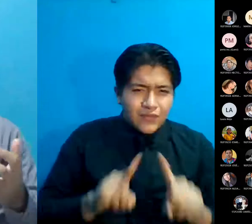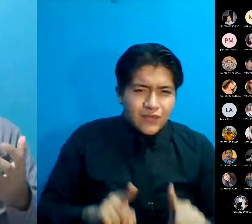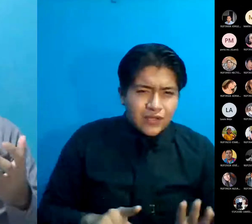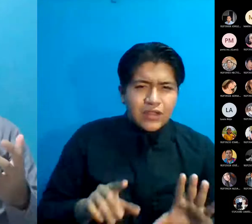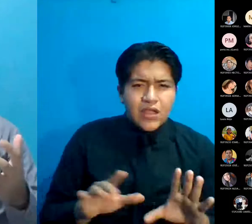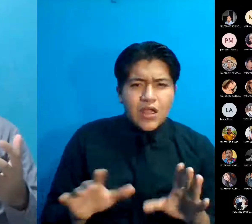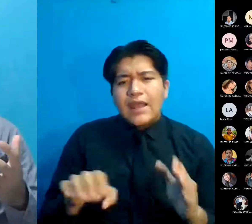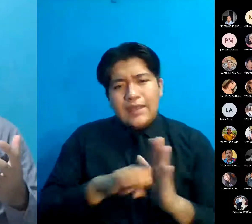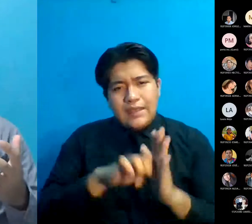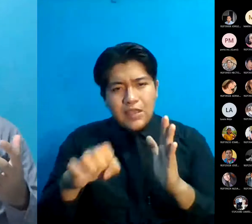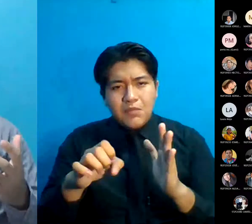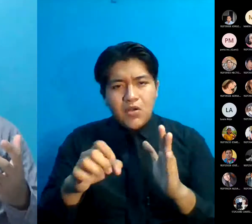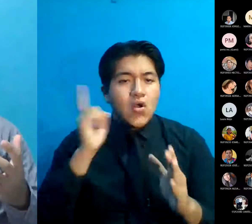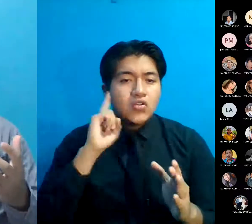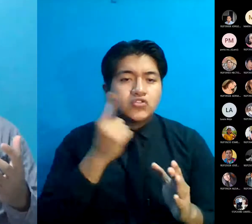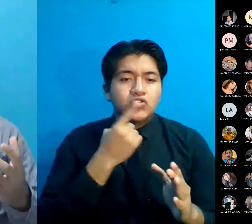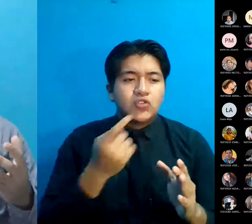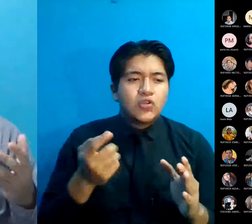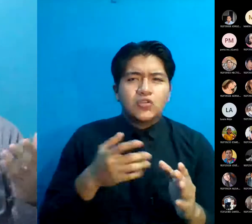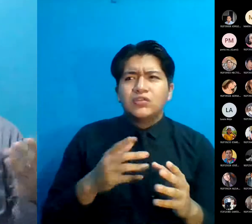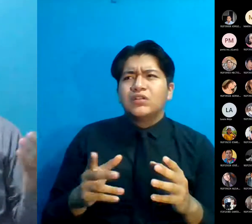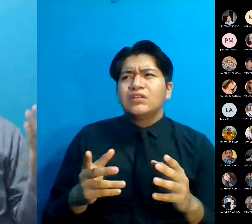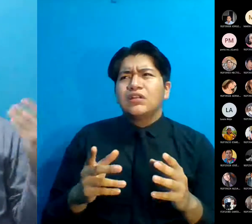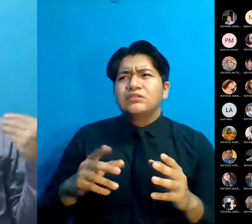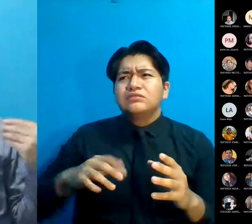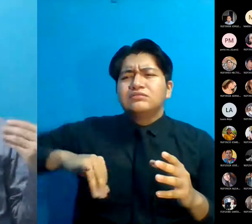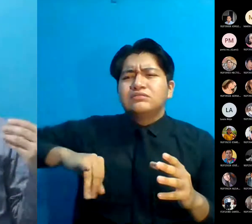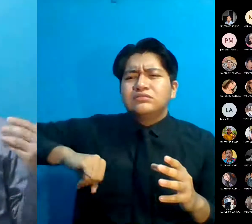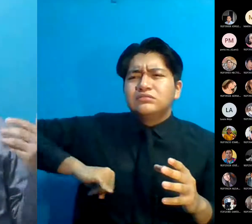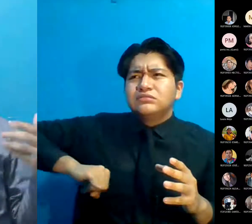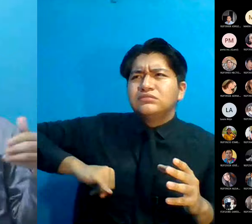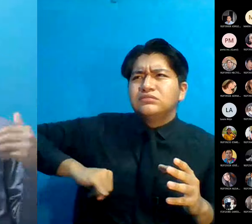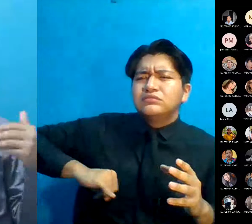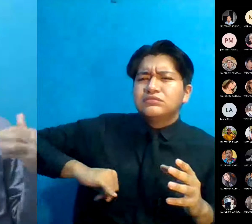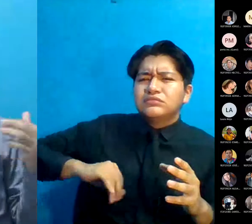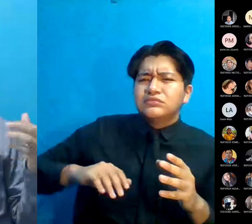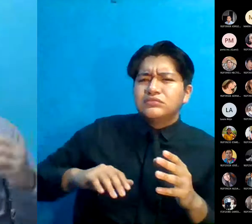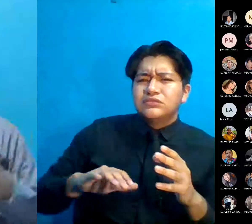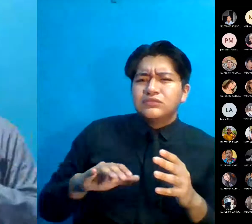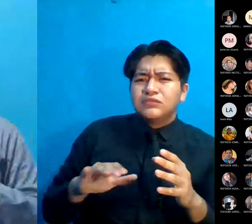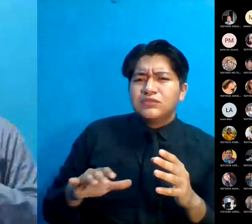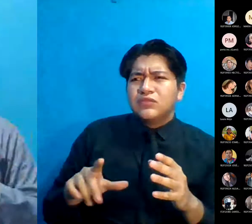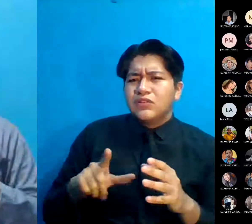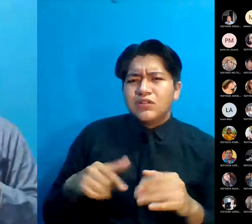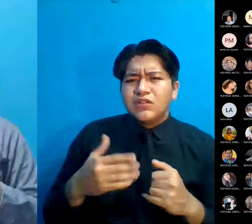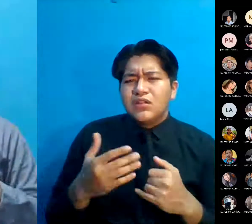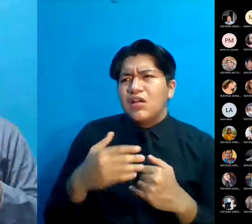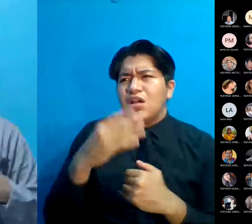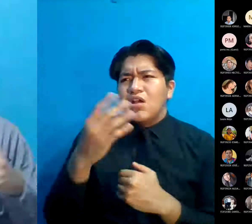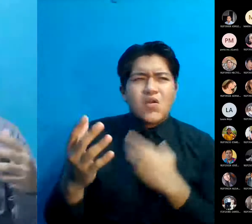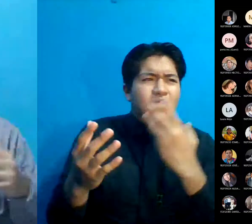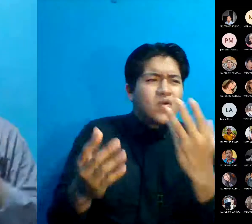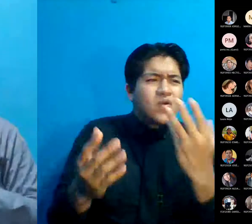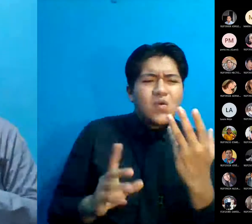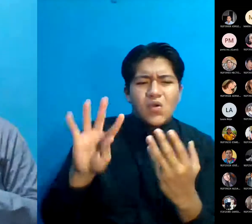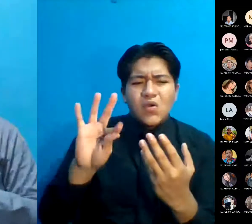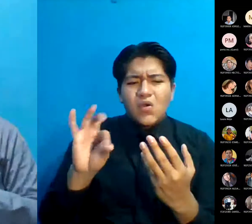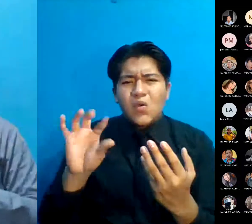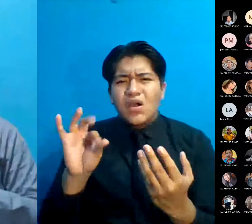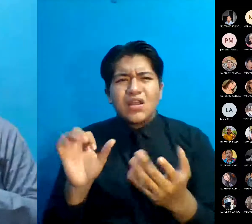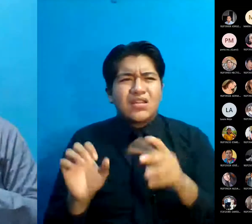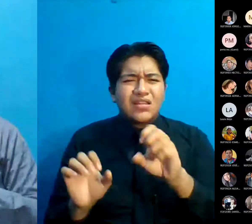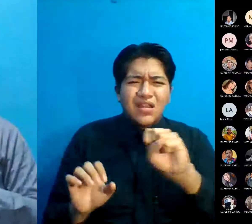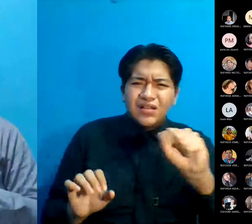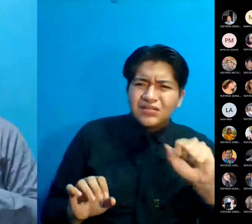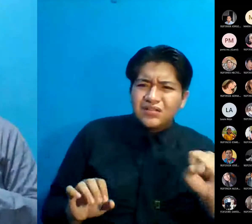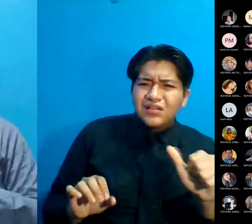esa información de decir que pues, en los años 40, 50, 60 era muy difícil encontrar